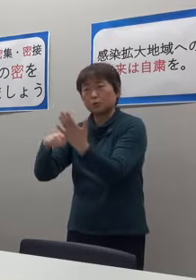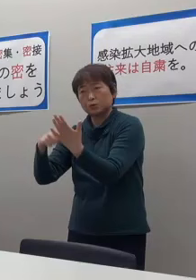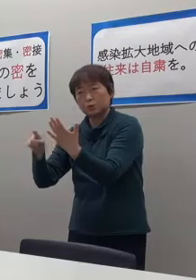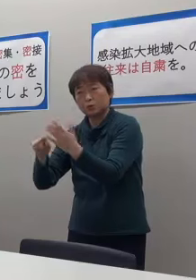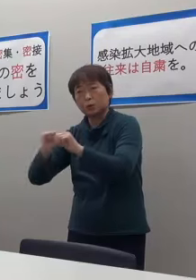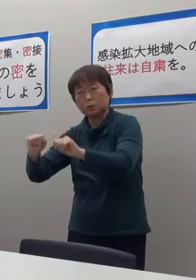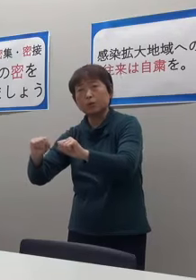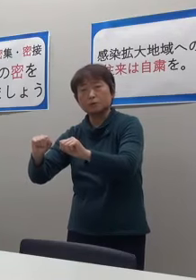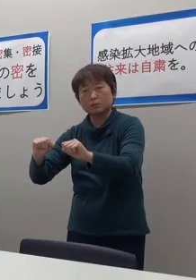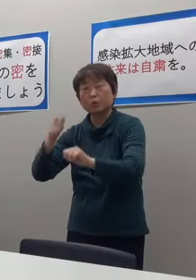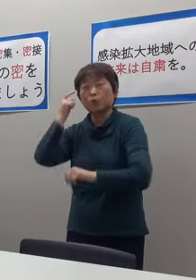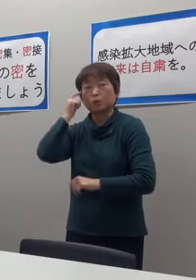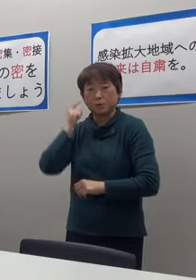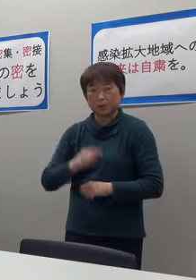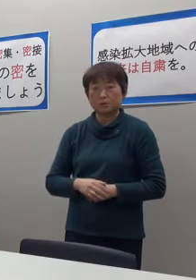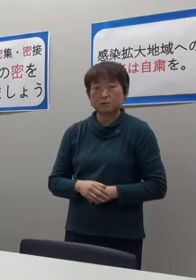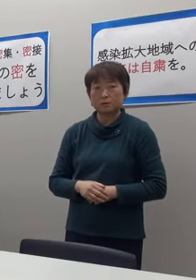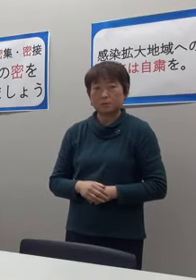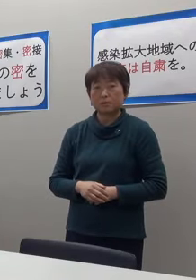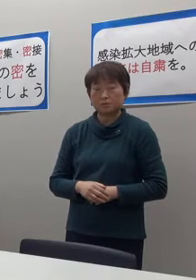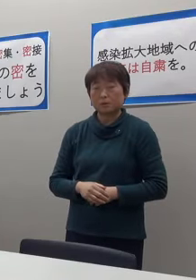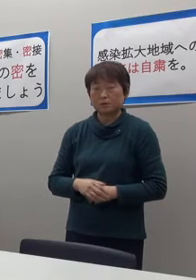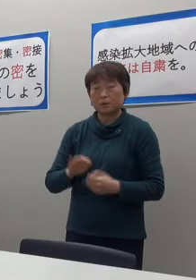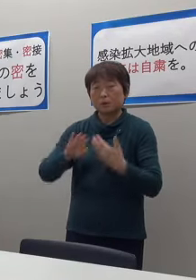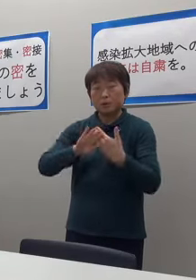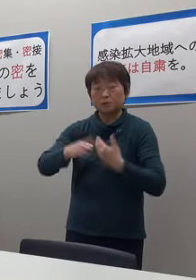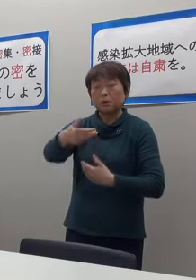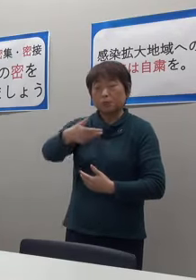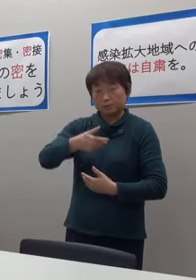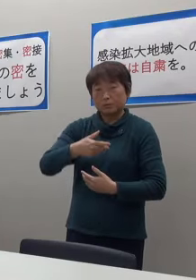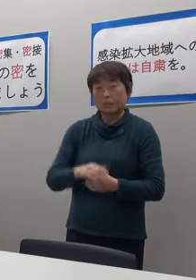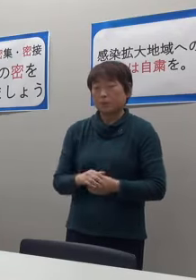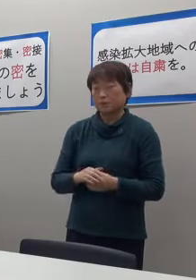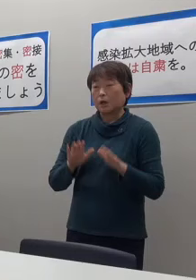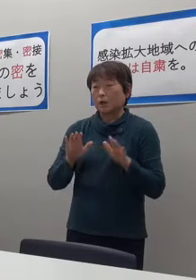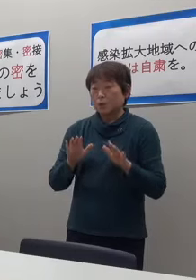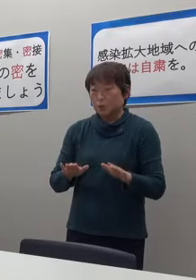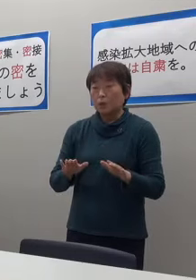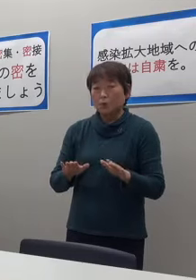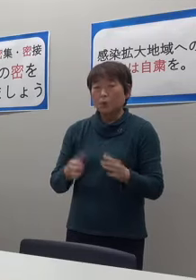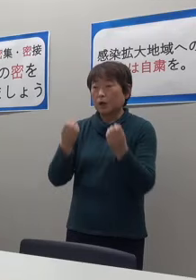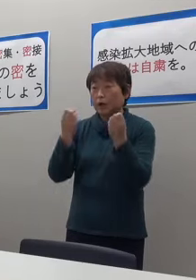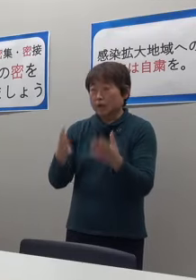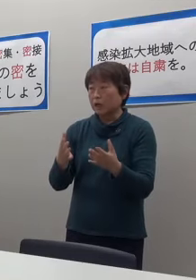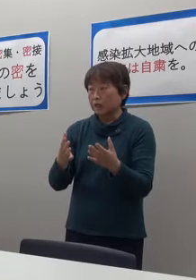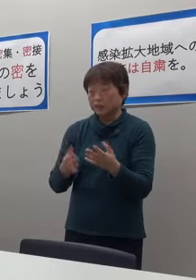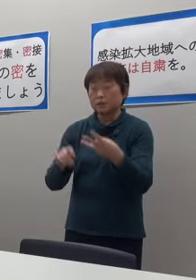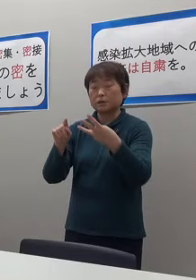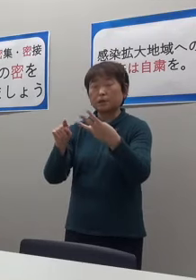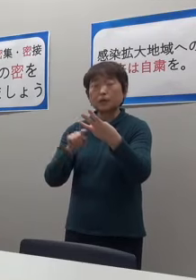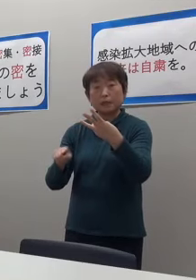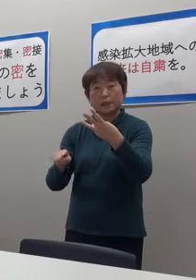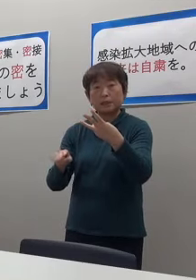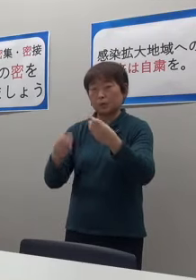あとすいません、この今回新たに判明した3人は同じフロアにいたということでいいんでしょうか。同じフロ